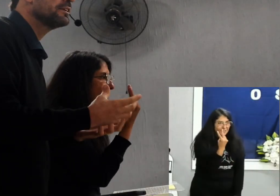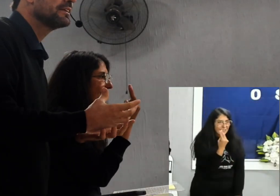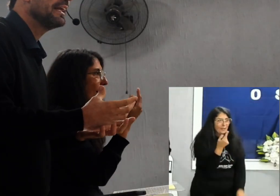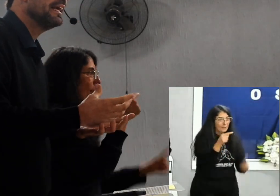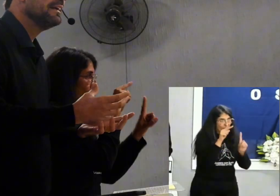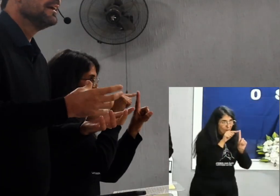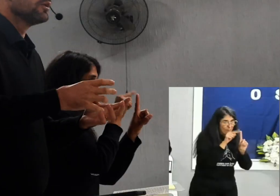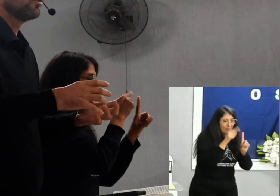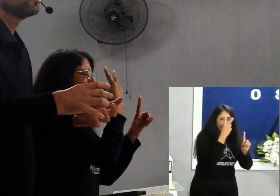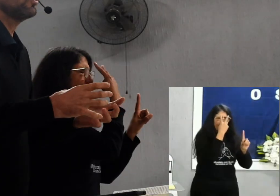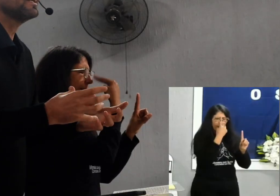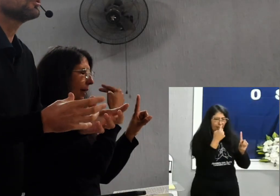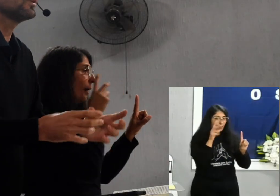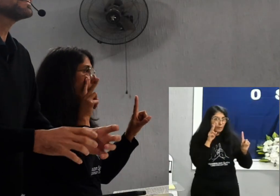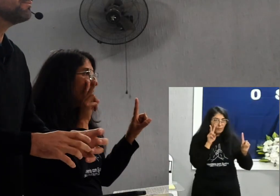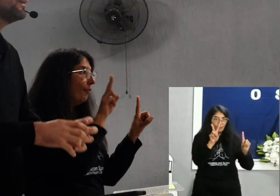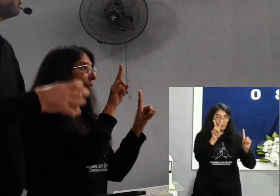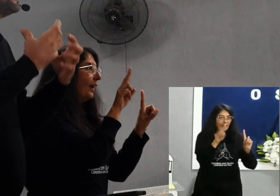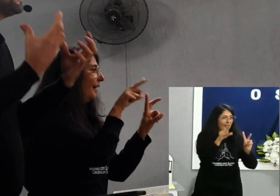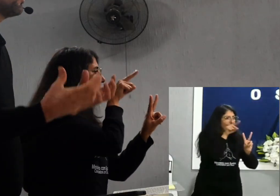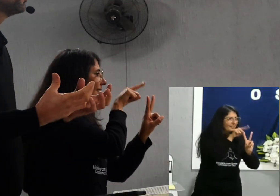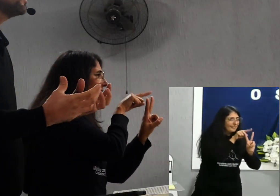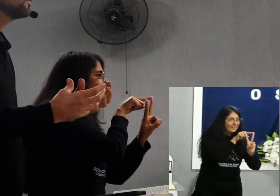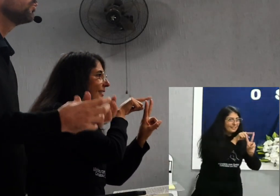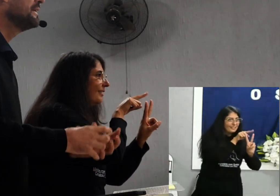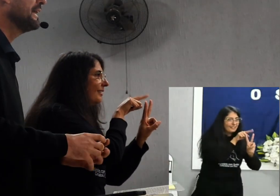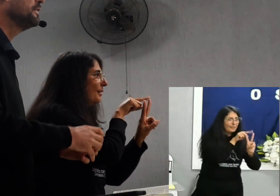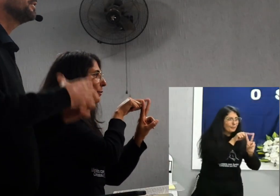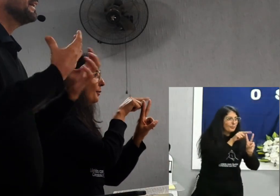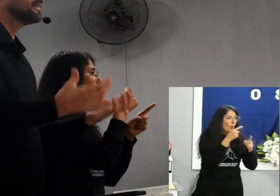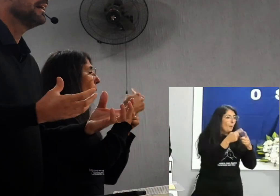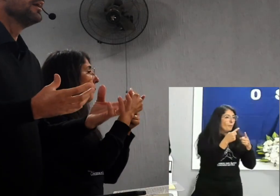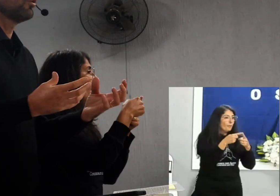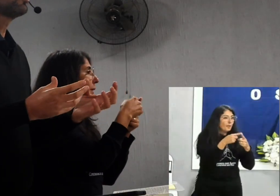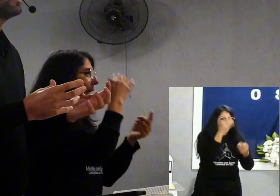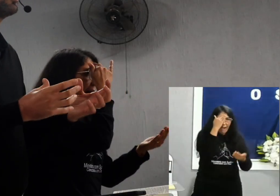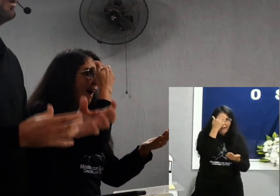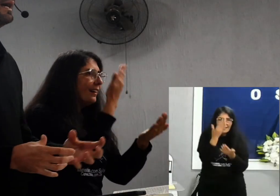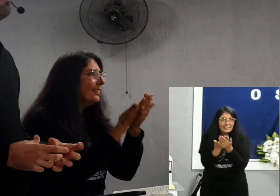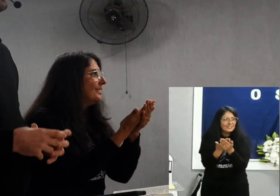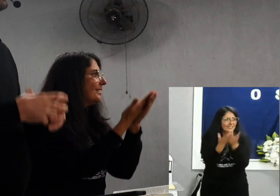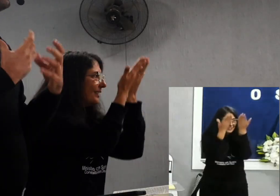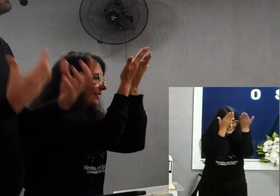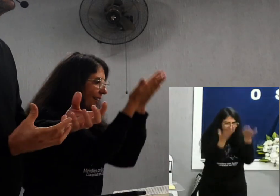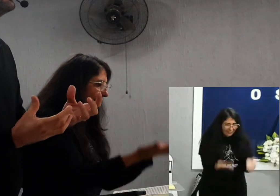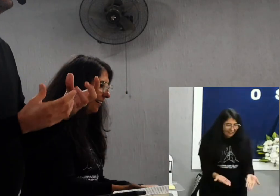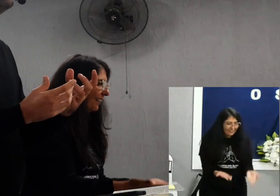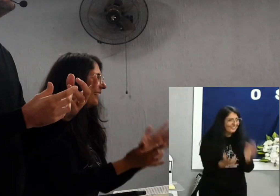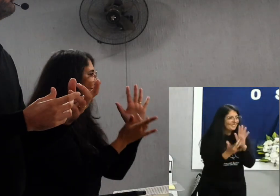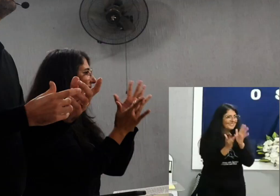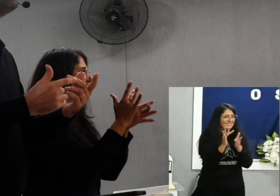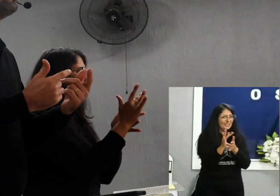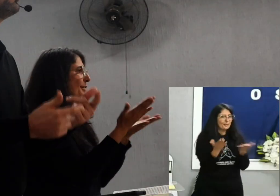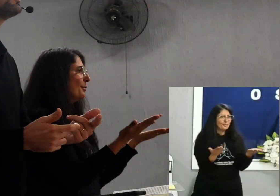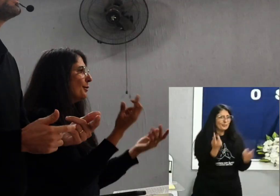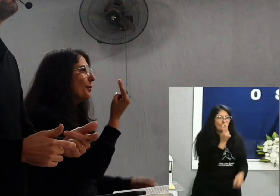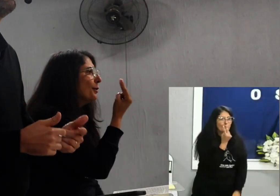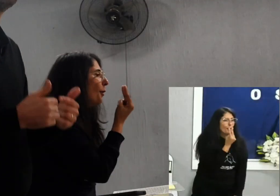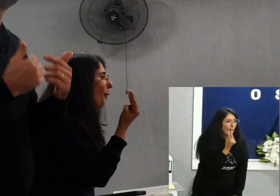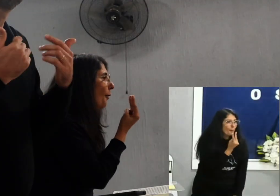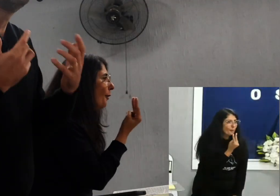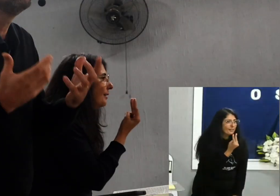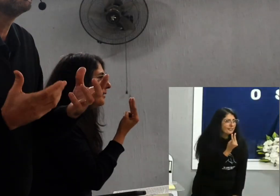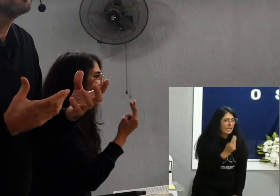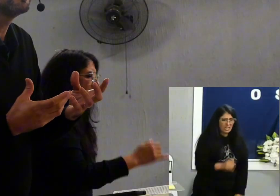os mestres da lei, com toda a sua sabedoria, com toda a sua inteligência, com toda a sua capacidade e com todo o